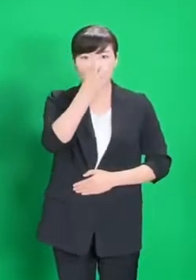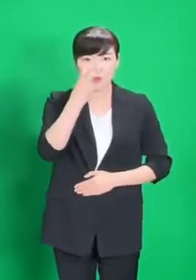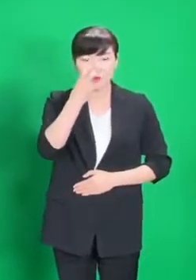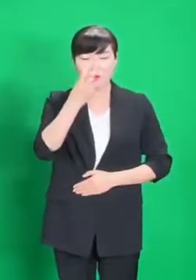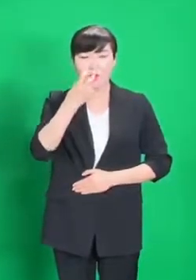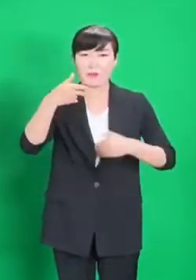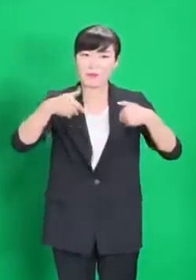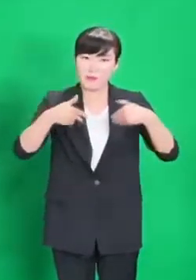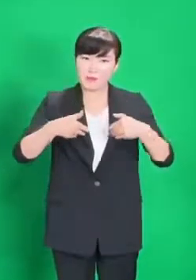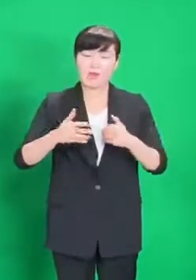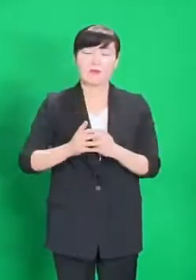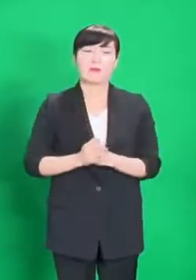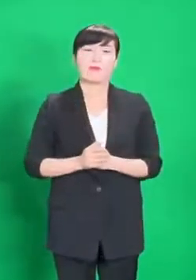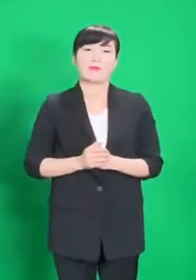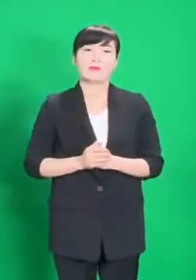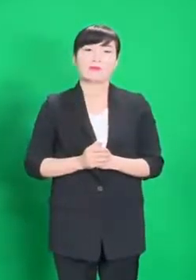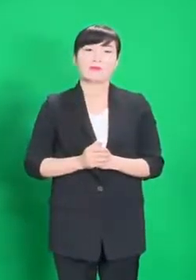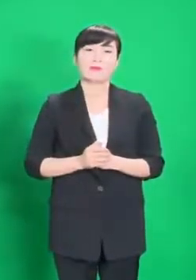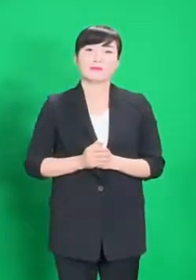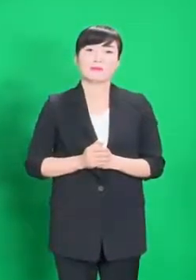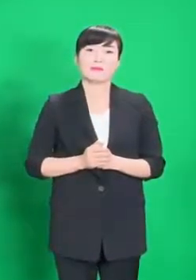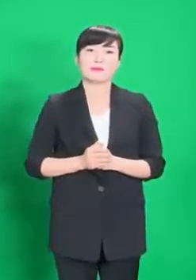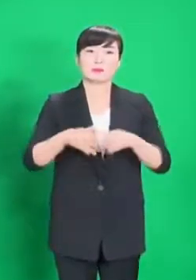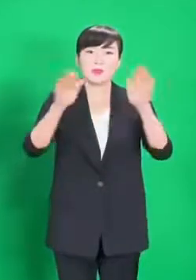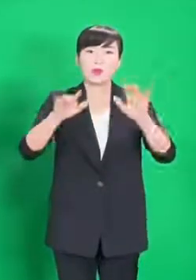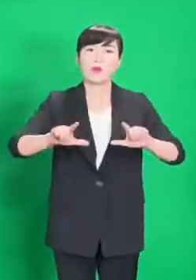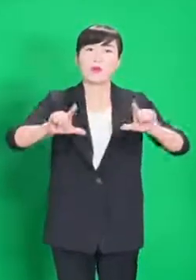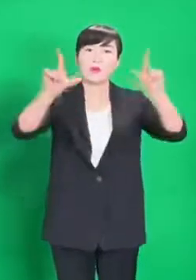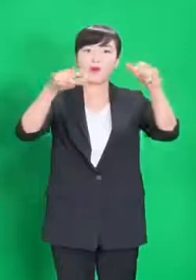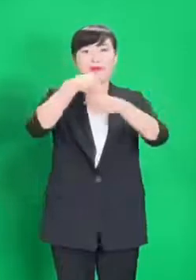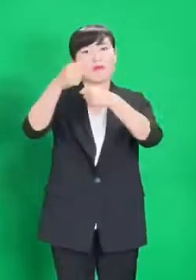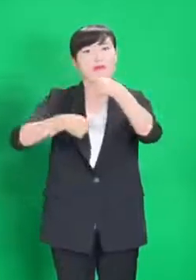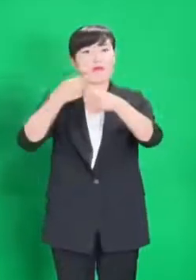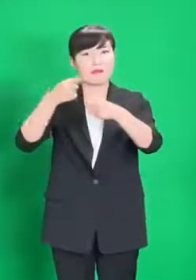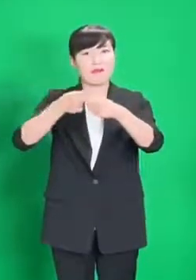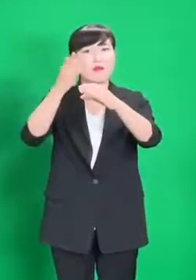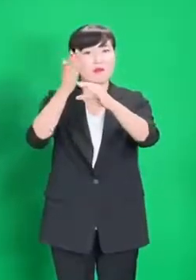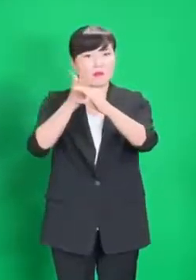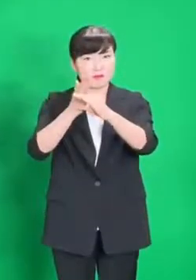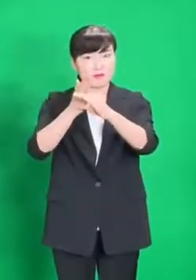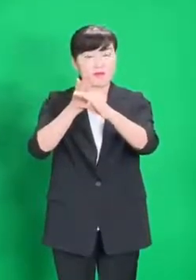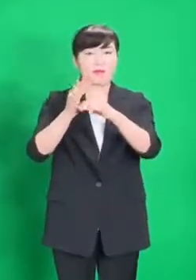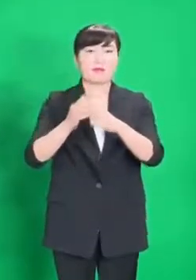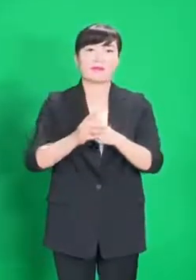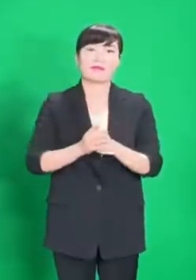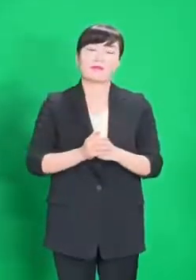써야 하겠습니다. 올해도 벌써 중반으로 접어들었습니다.